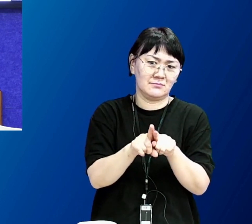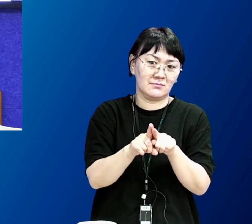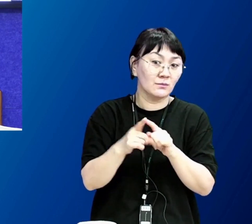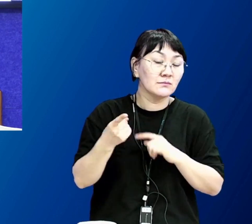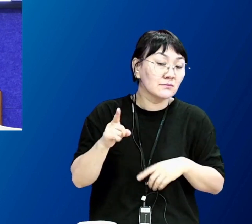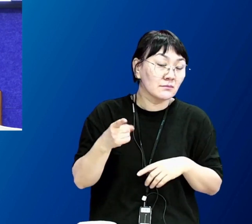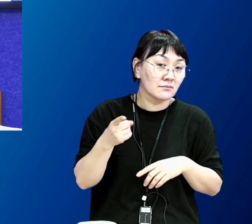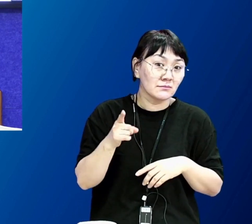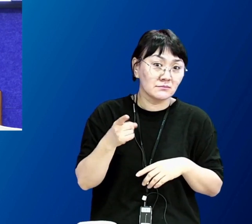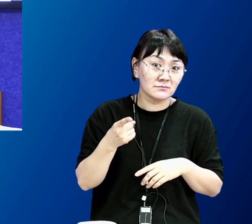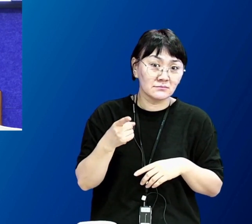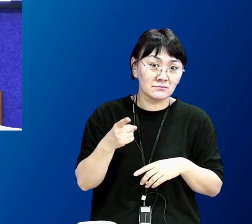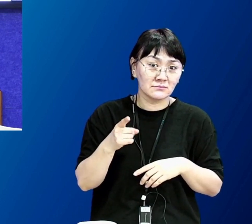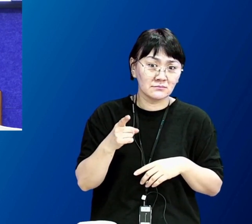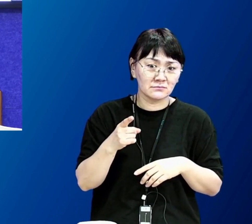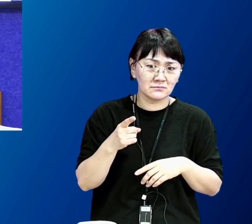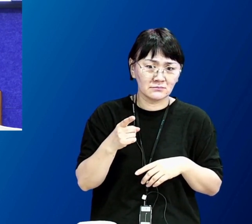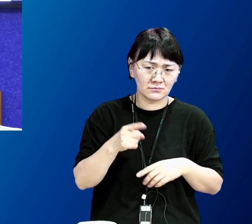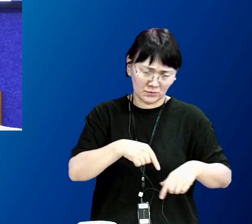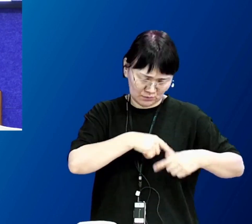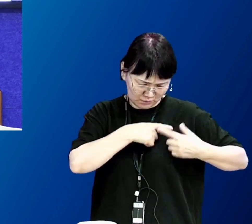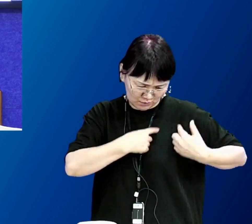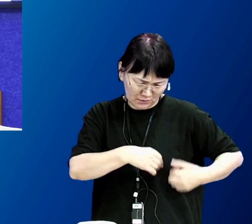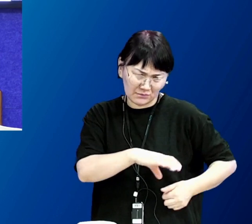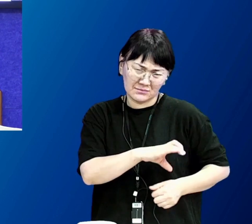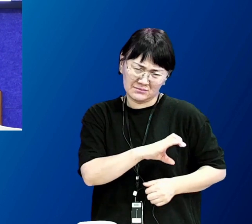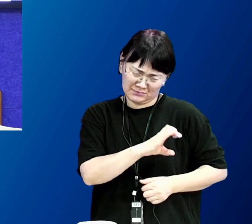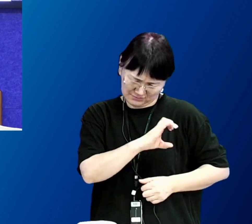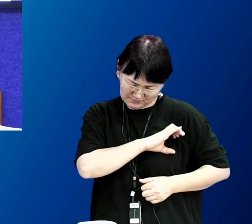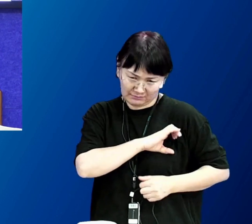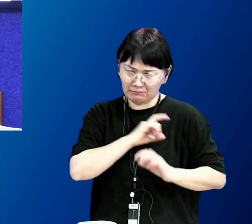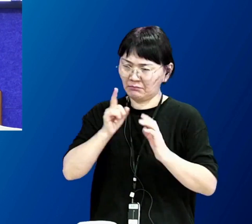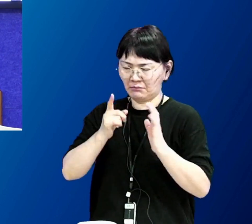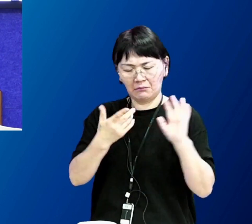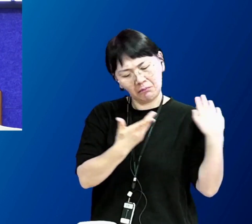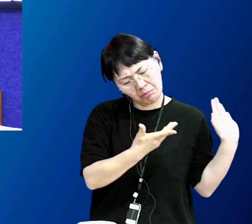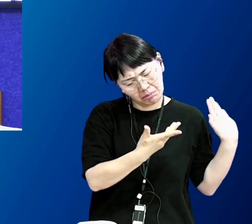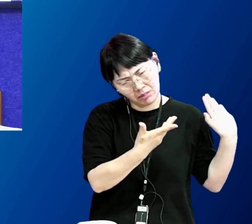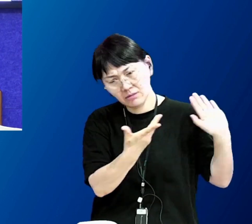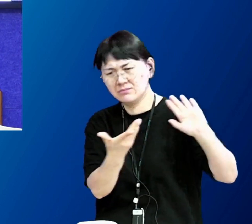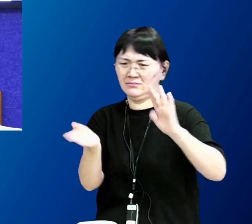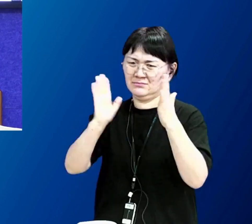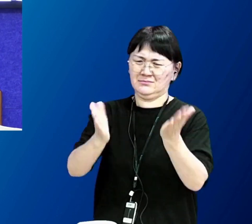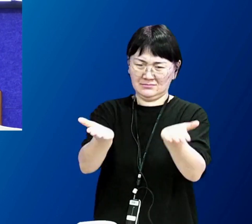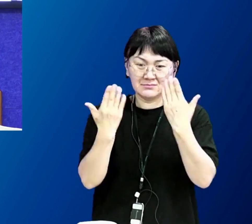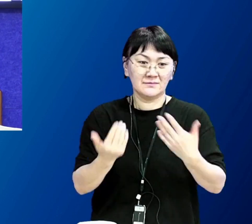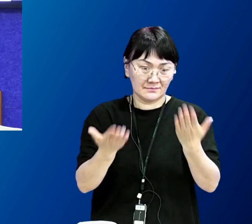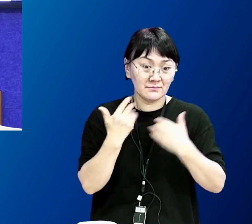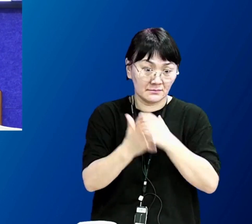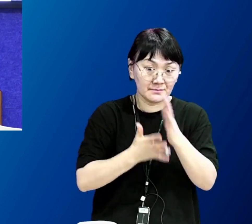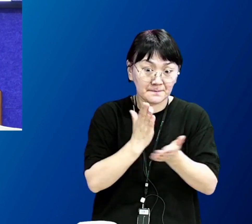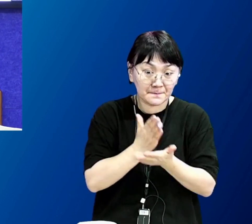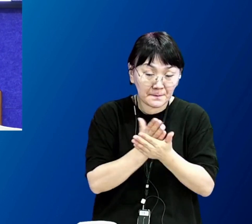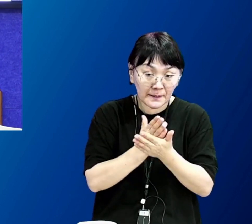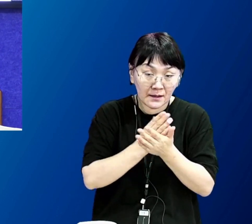Яагаад вэ? Наад зүрх сэтгэлээ чи эргүүлээ. Тэгээд Соломон